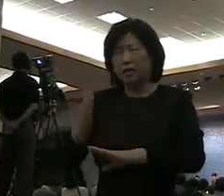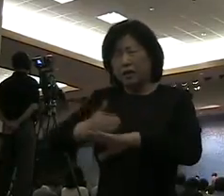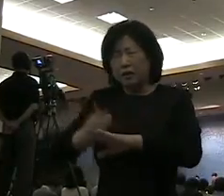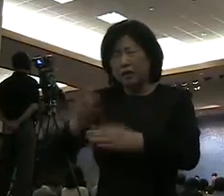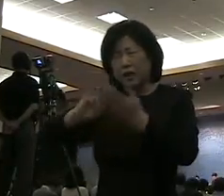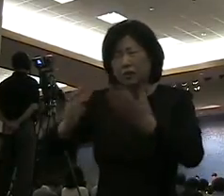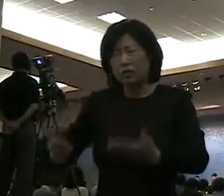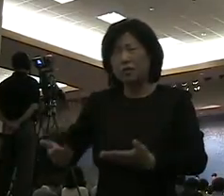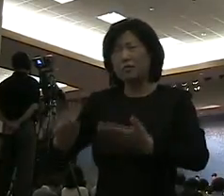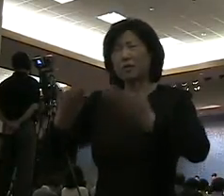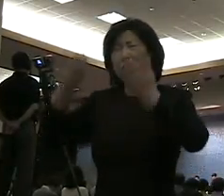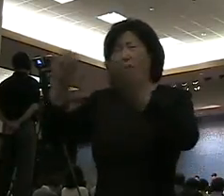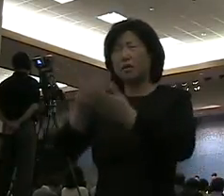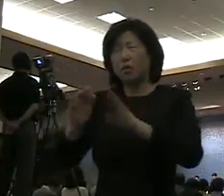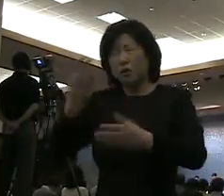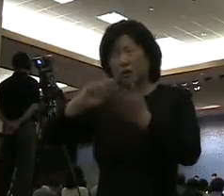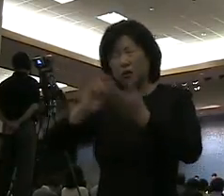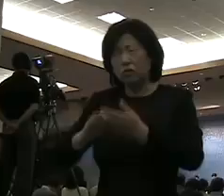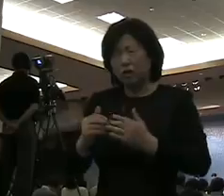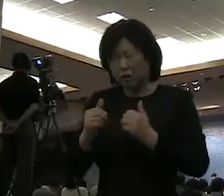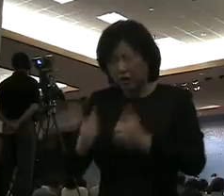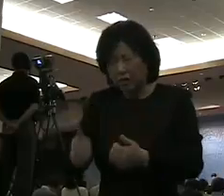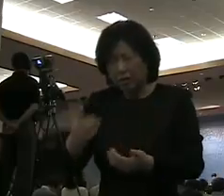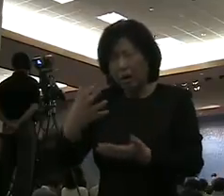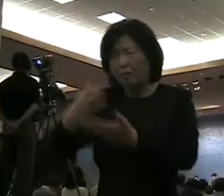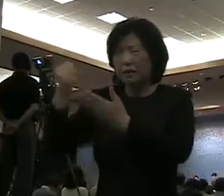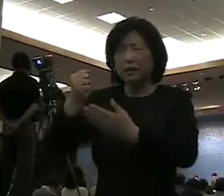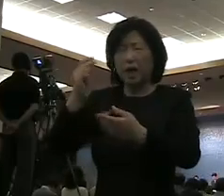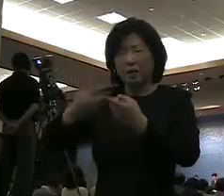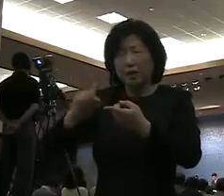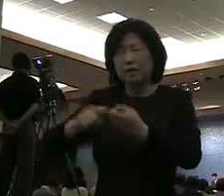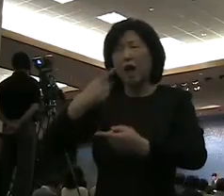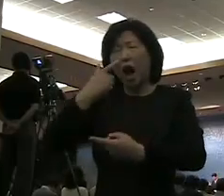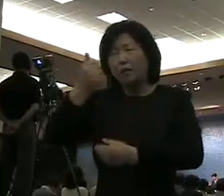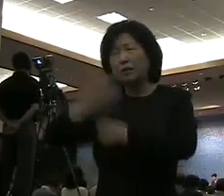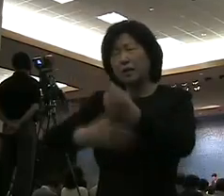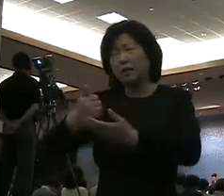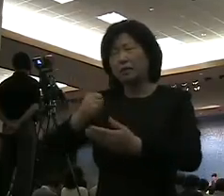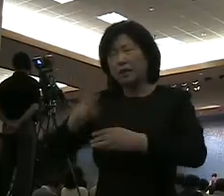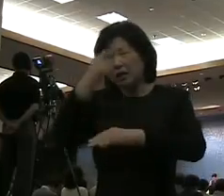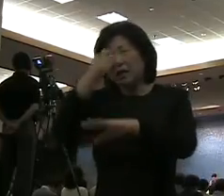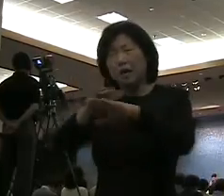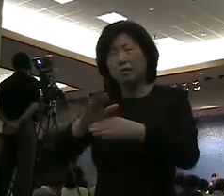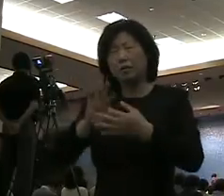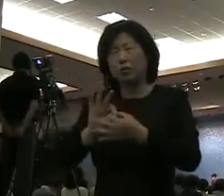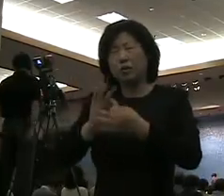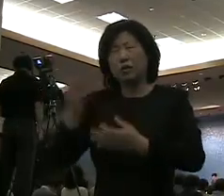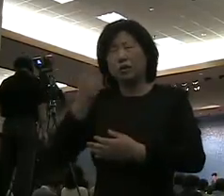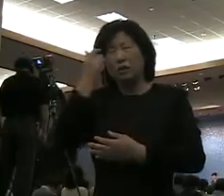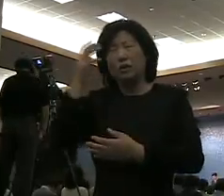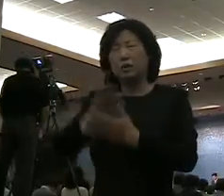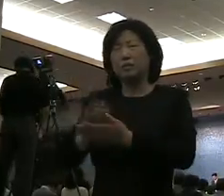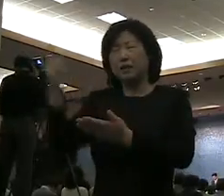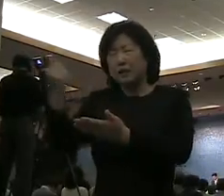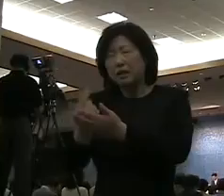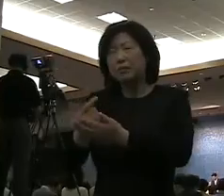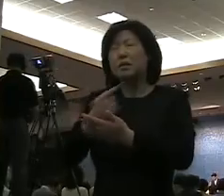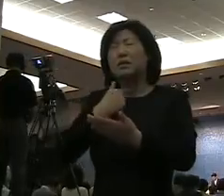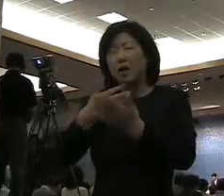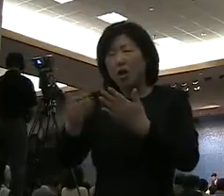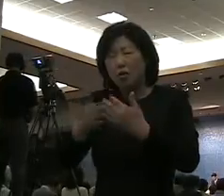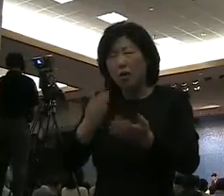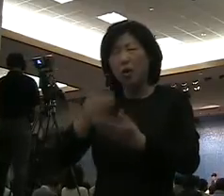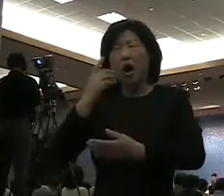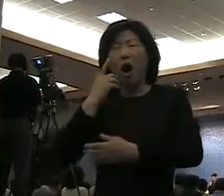돌려드립니다. 오늘 찬송과 경배를 받으시기에 합당하신 아버지 하나님, 이 예배를 통해 성령님의 임재하심을 체험하고